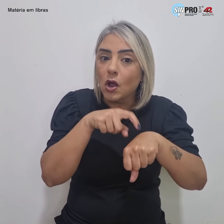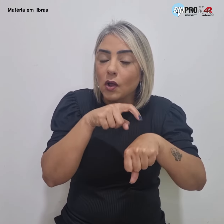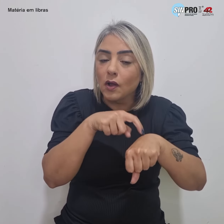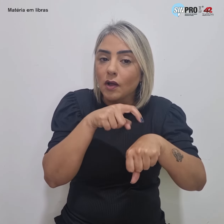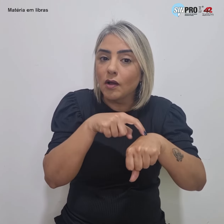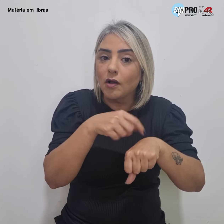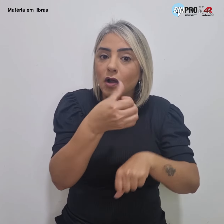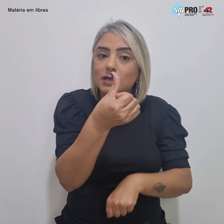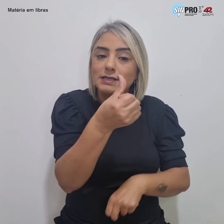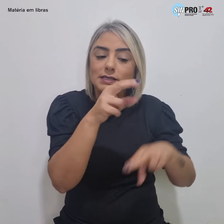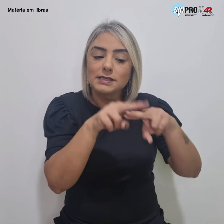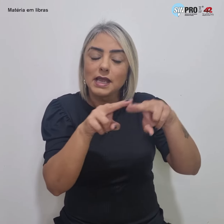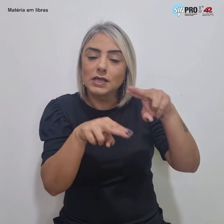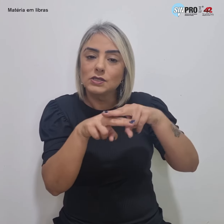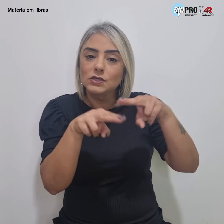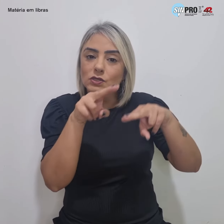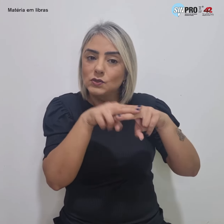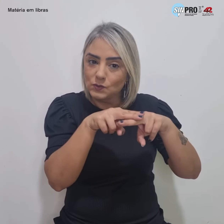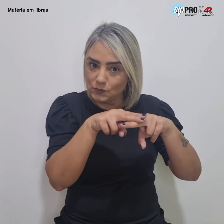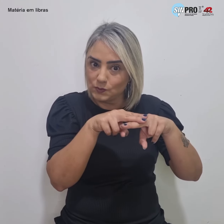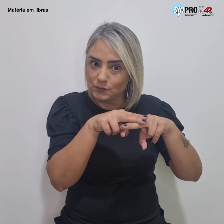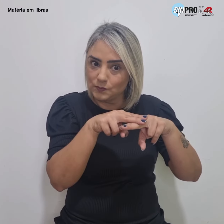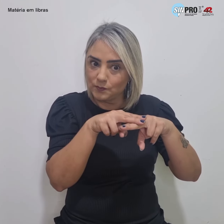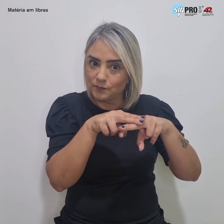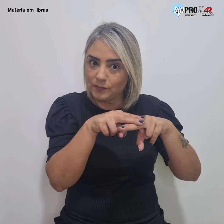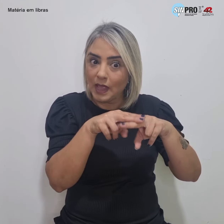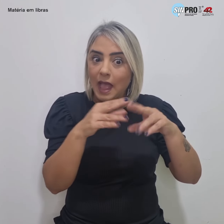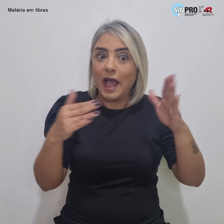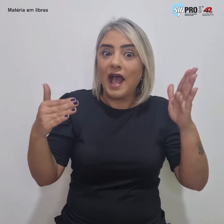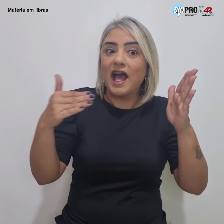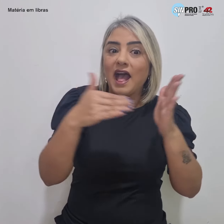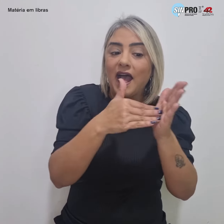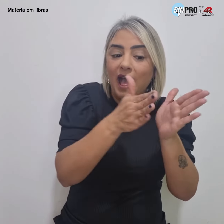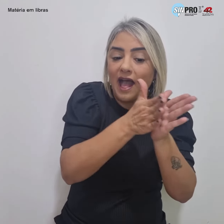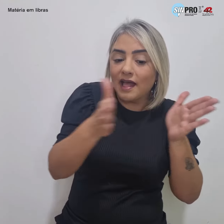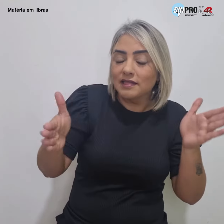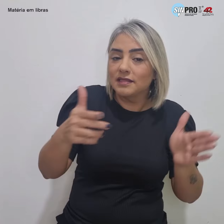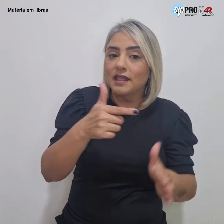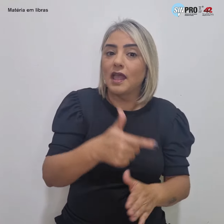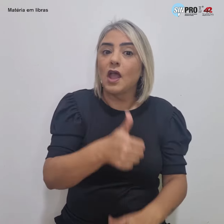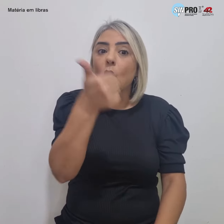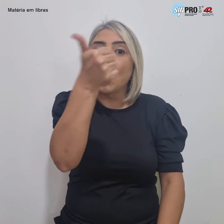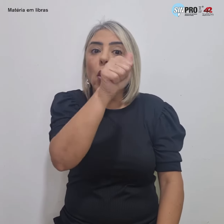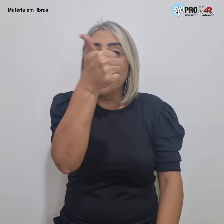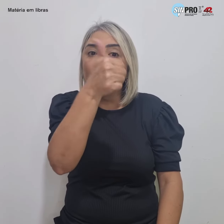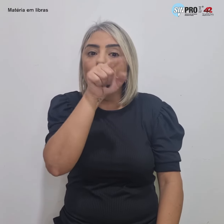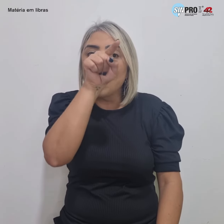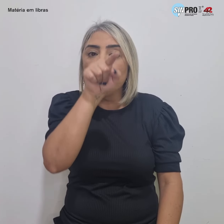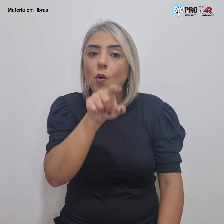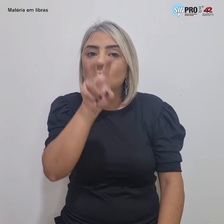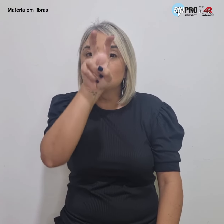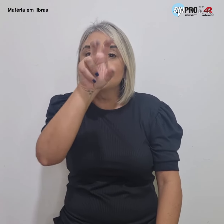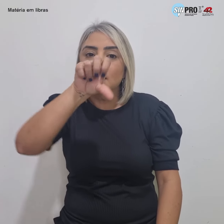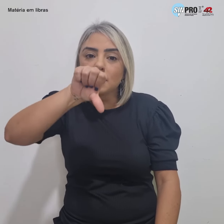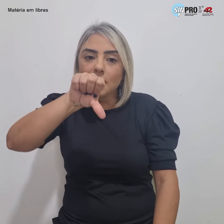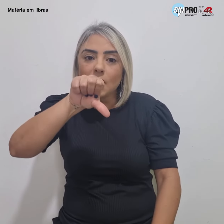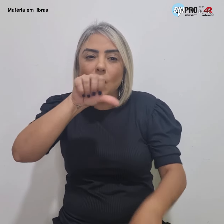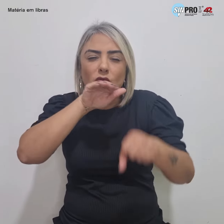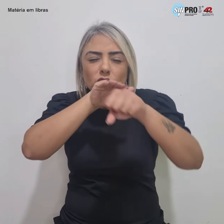dia seis de Junho de 2022 até as 23:59 do dia